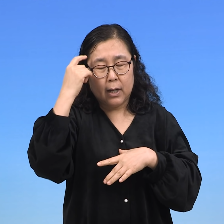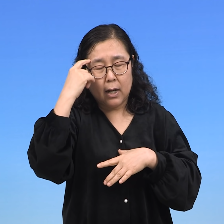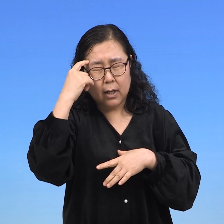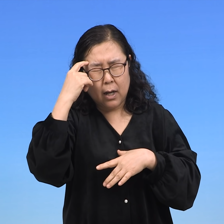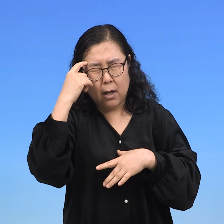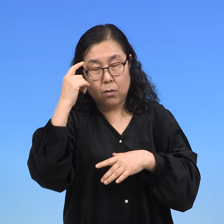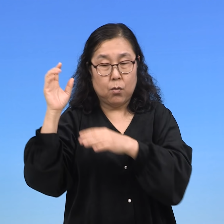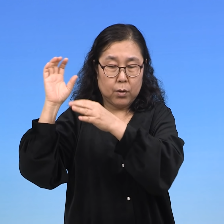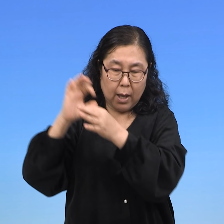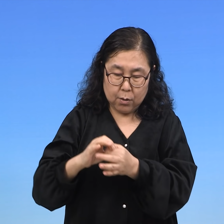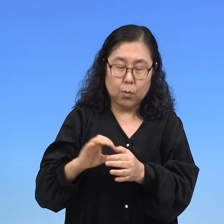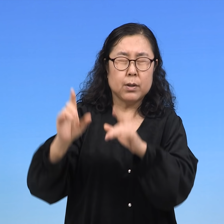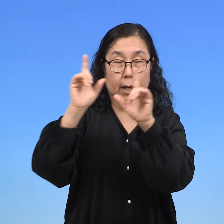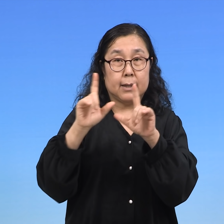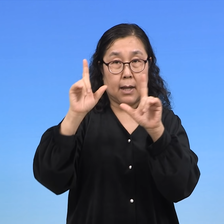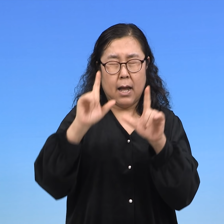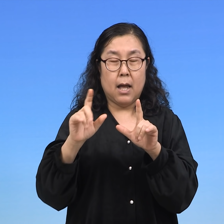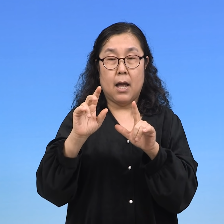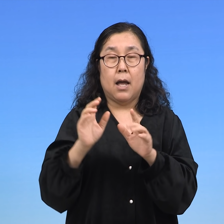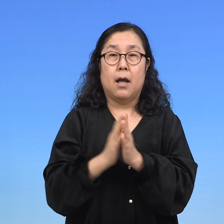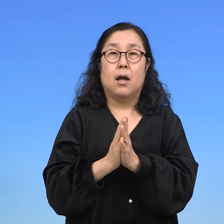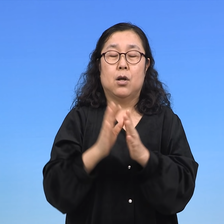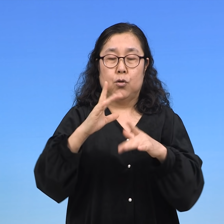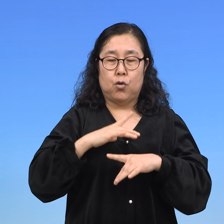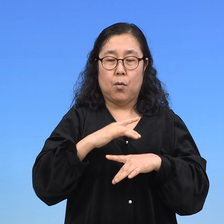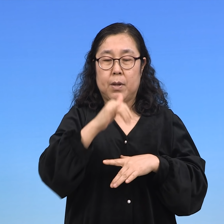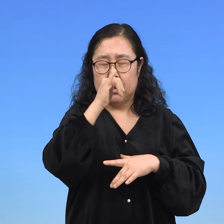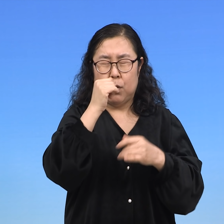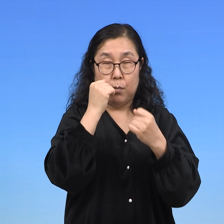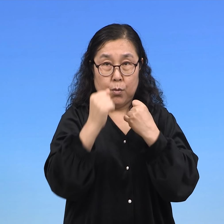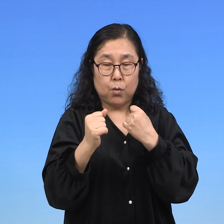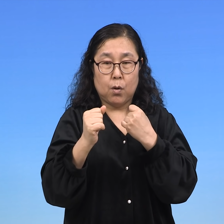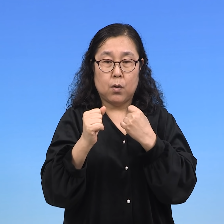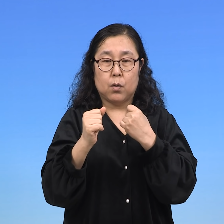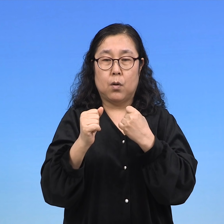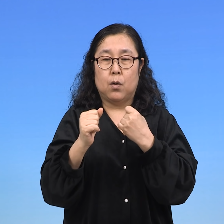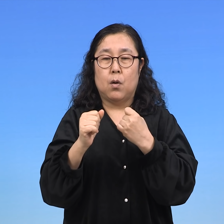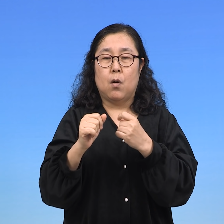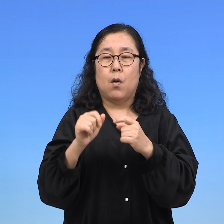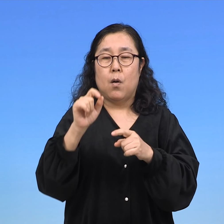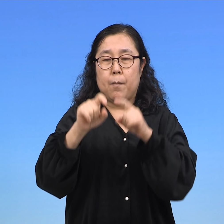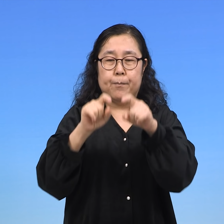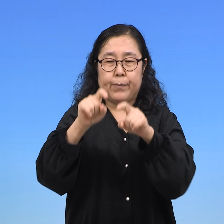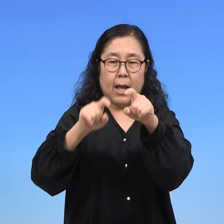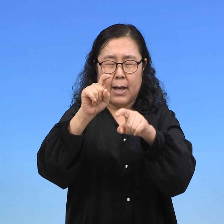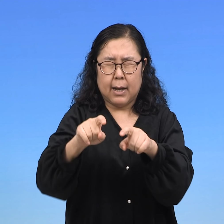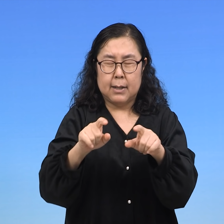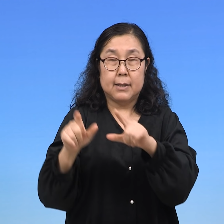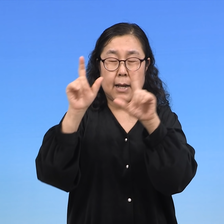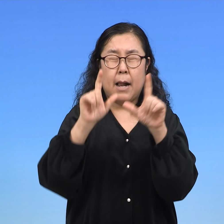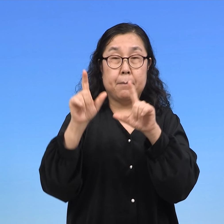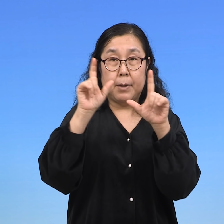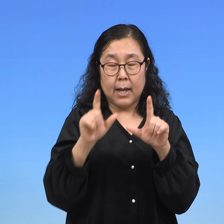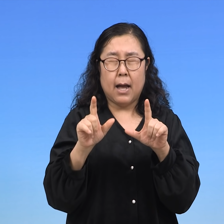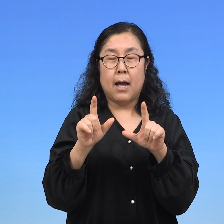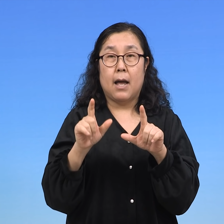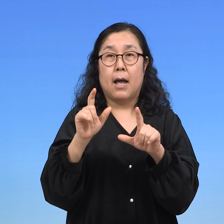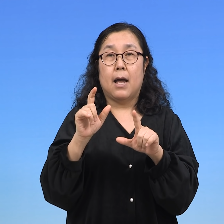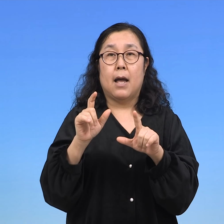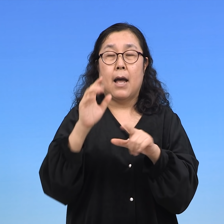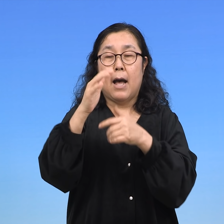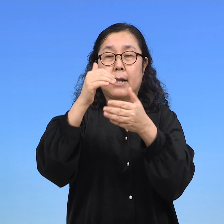삶이다. 모험으로 사는 인생은 두려움이 있음에도 불구하고 앞으로 나아가는 삶이다. 하나님 앞에